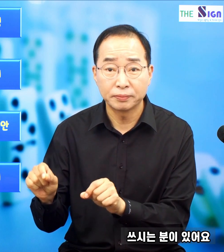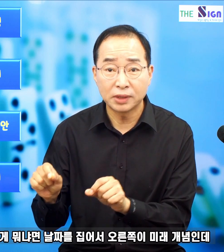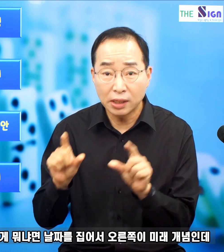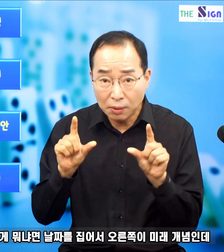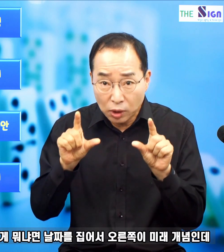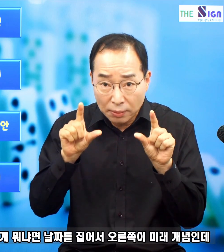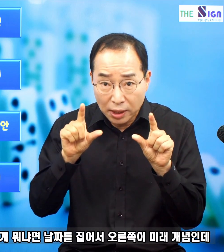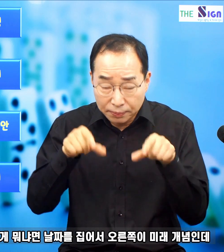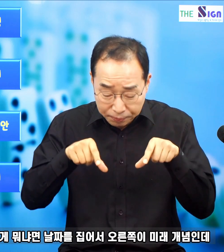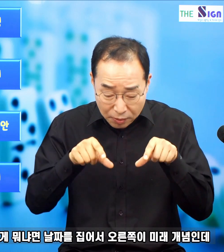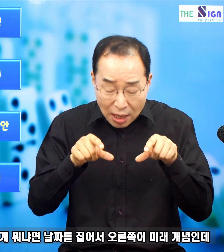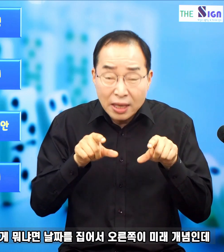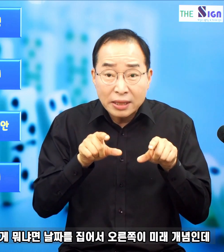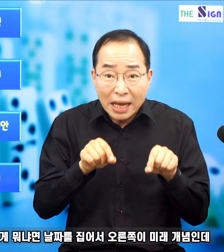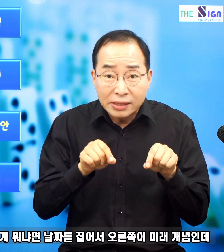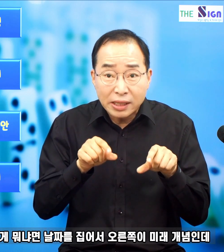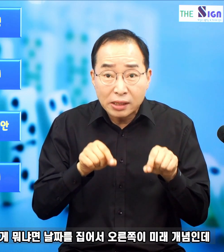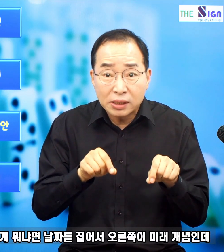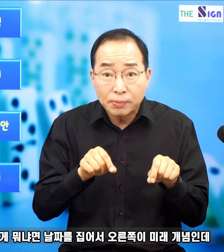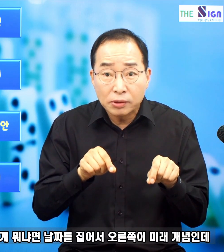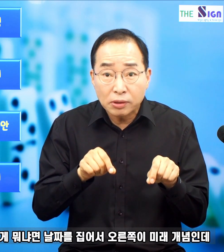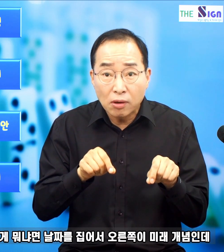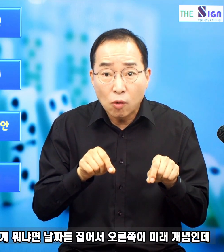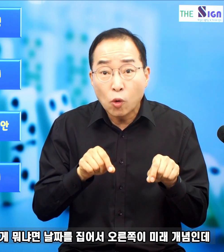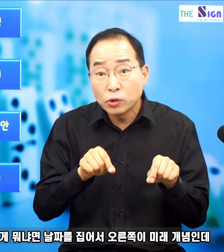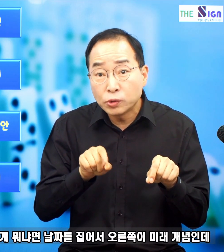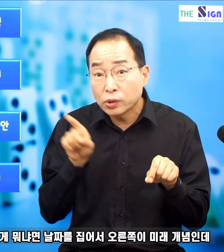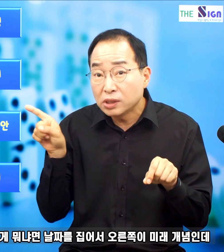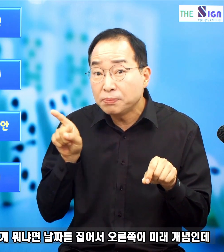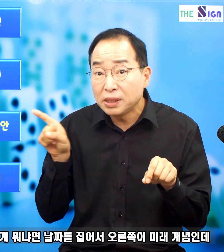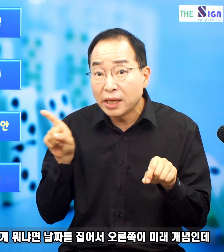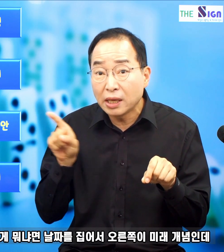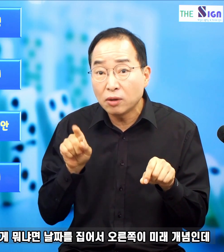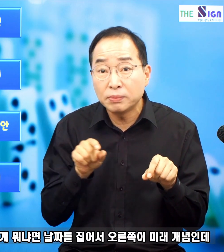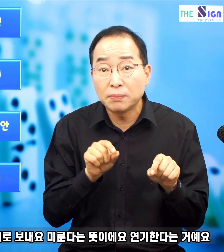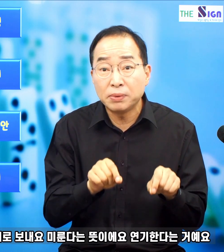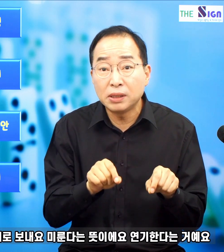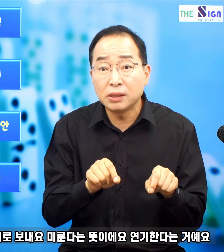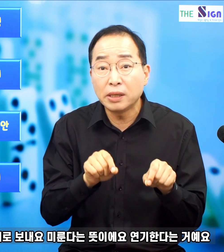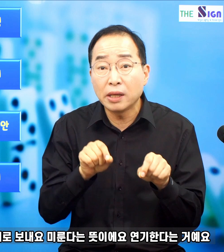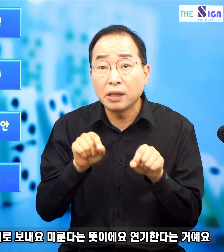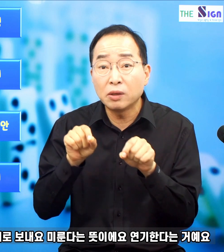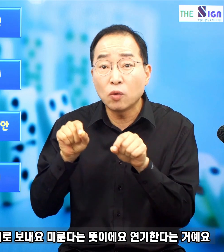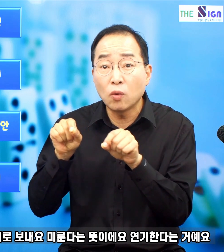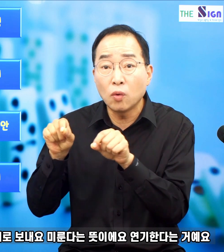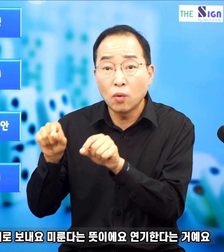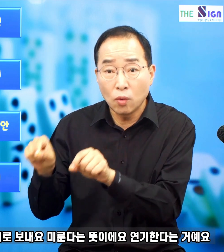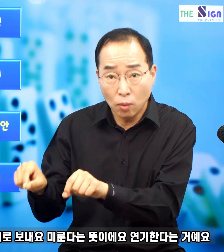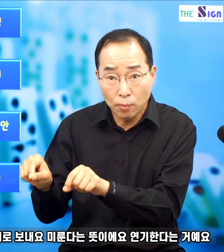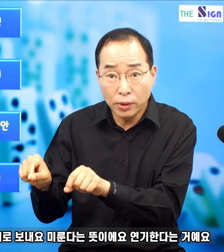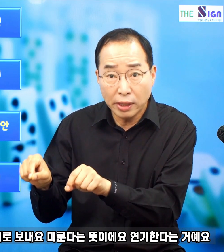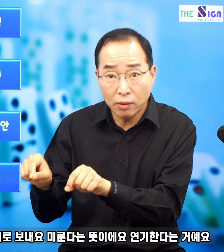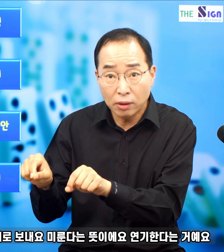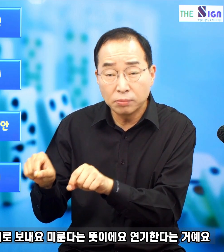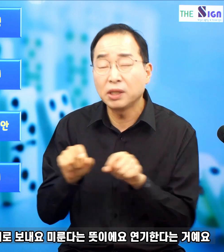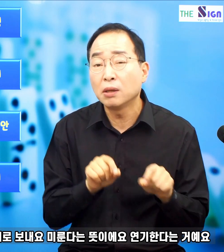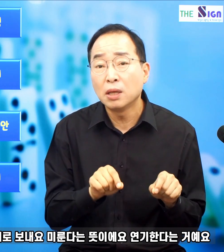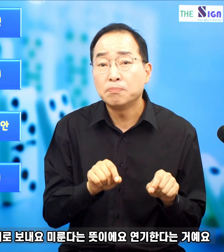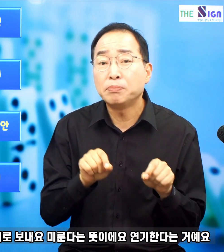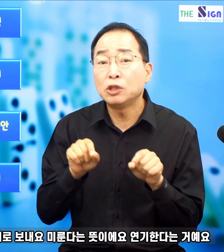이게 뭐냐면 날짜를 집어서 오른쪽이 이제 미래 개념인데 미래로 보내요. 그럼 이게